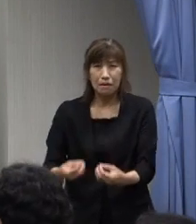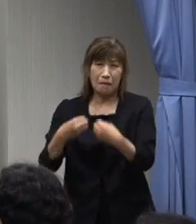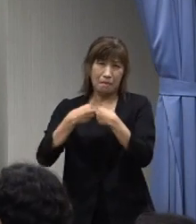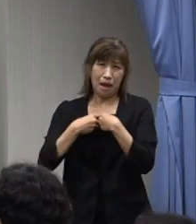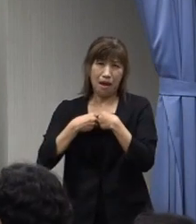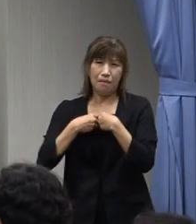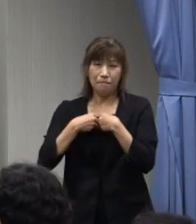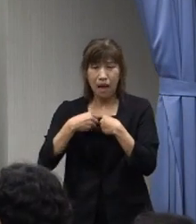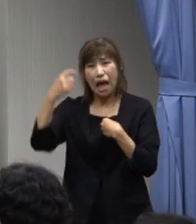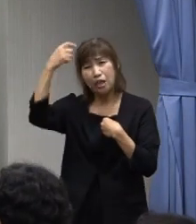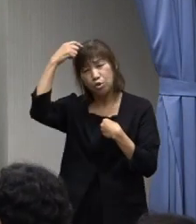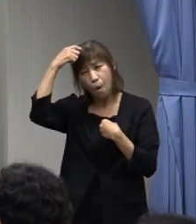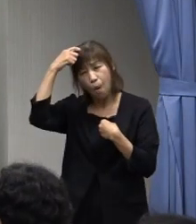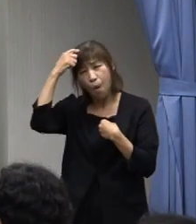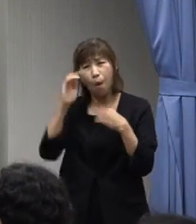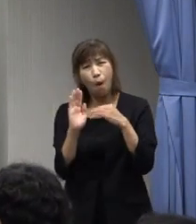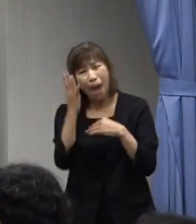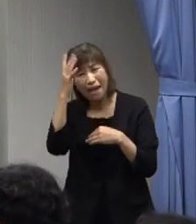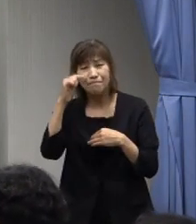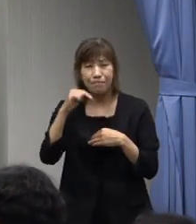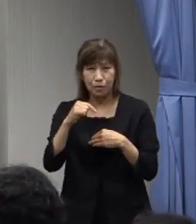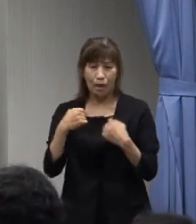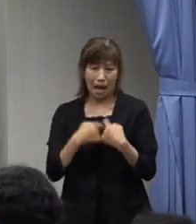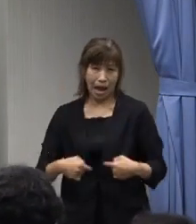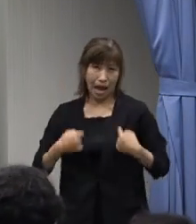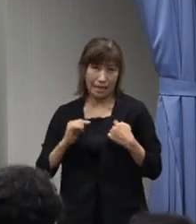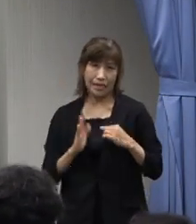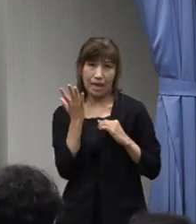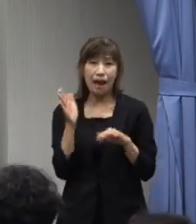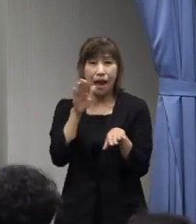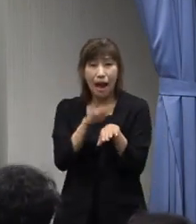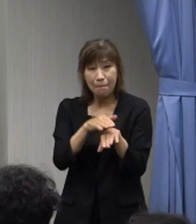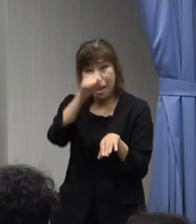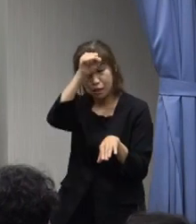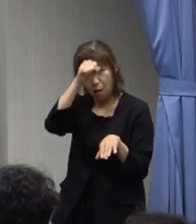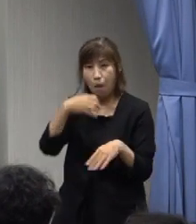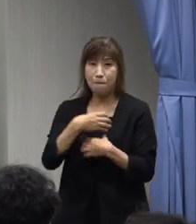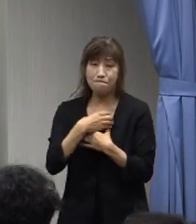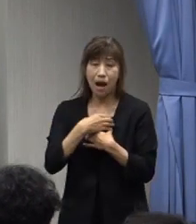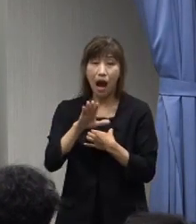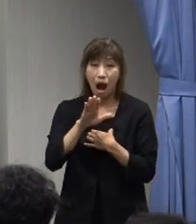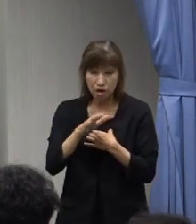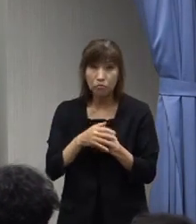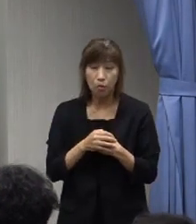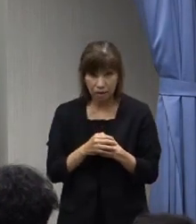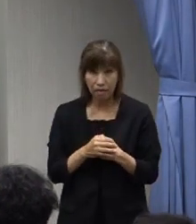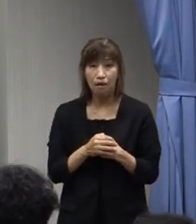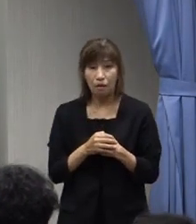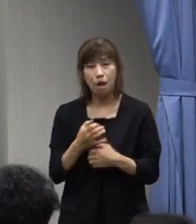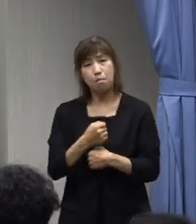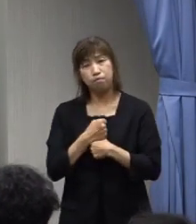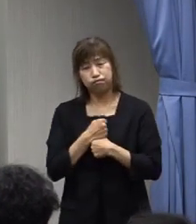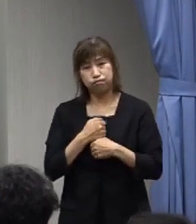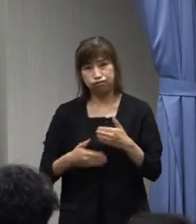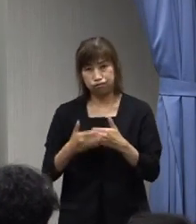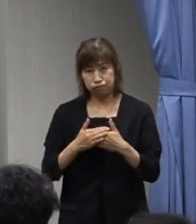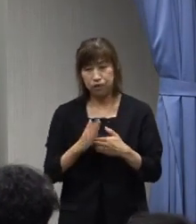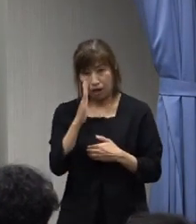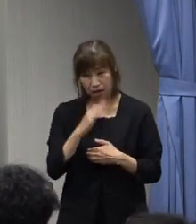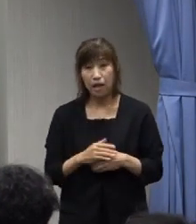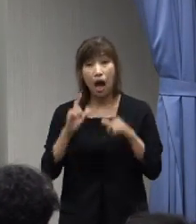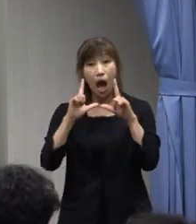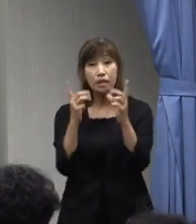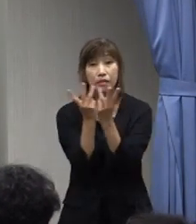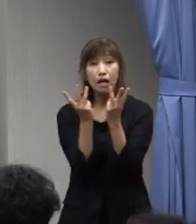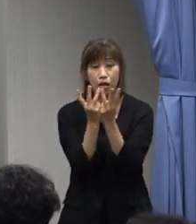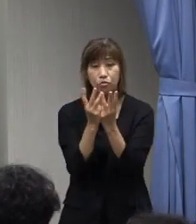併症による死亡リスクもあるので注意が必要です。でこのマシンについての発生報告数ですけれども、平成30年と